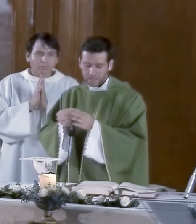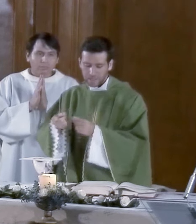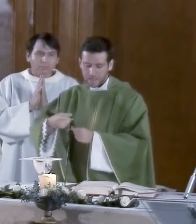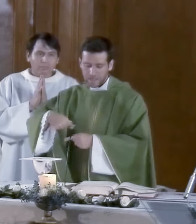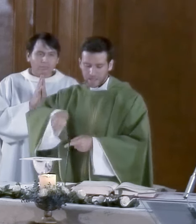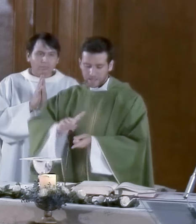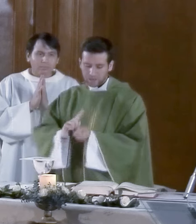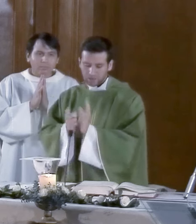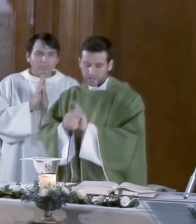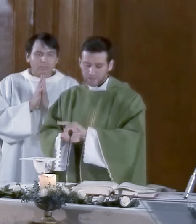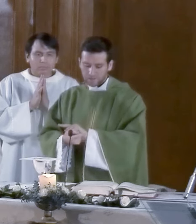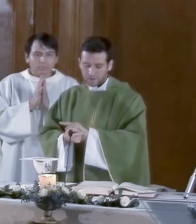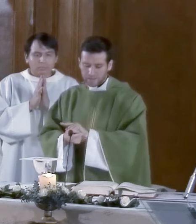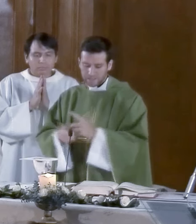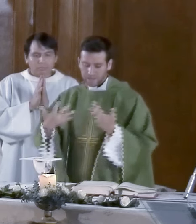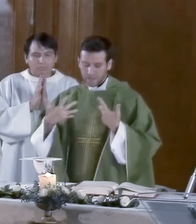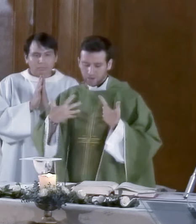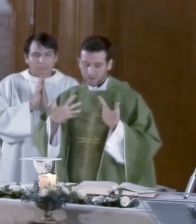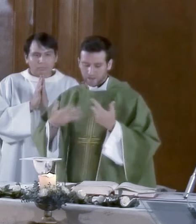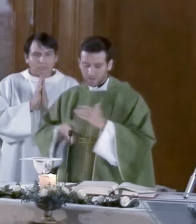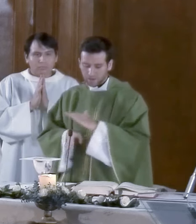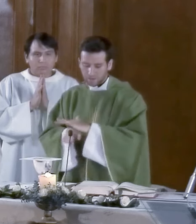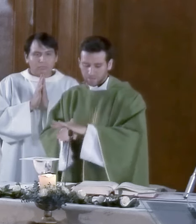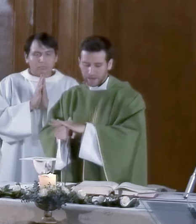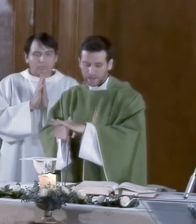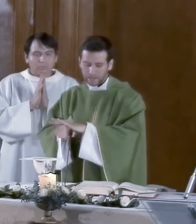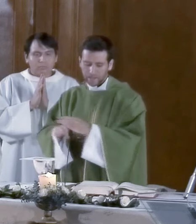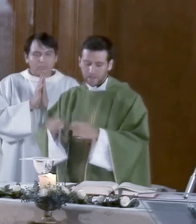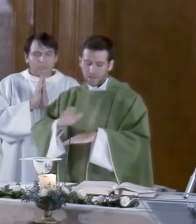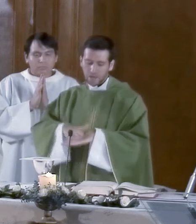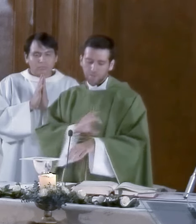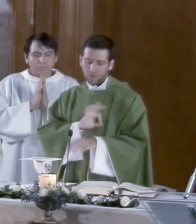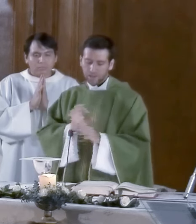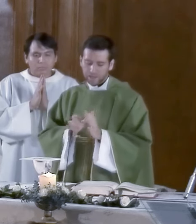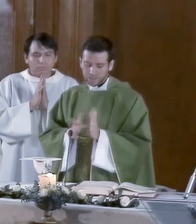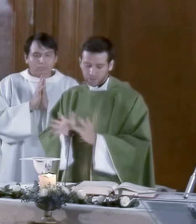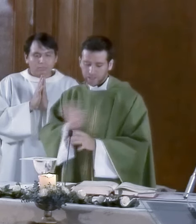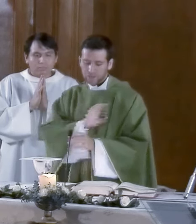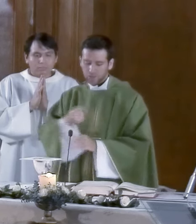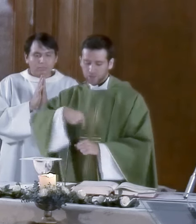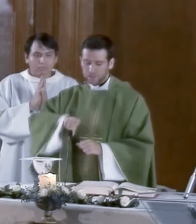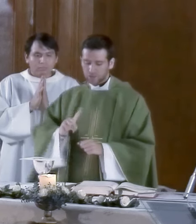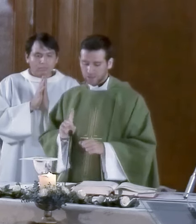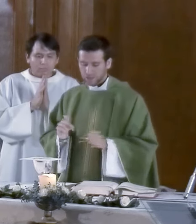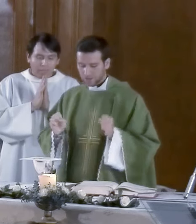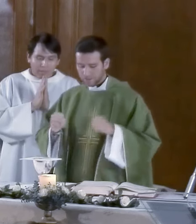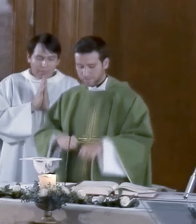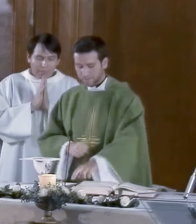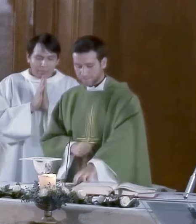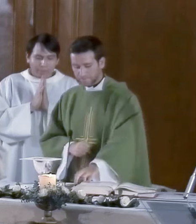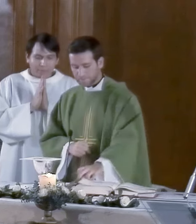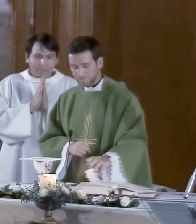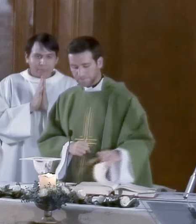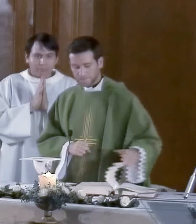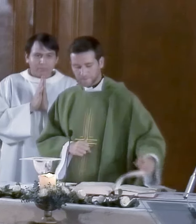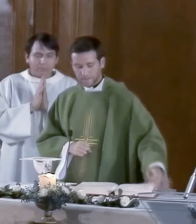espiritual y nos transformes en oblación perenne. Por Jesucristo nuestro Señor.